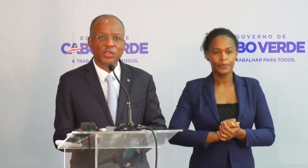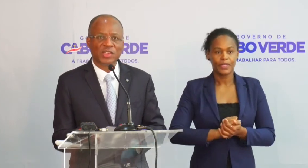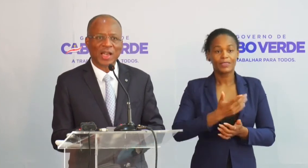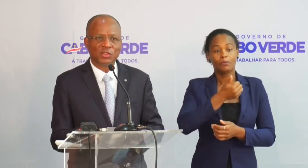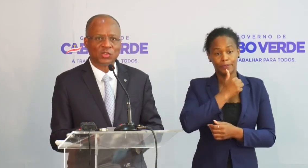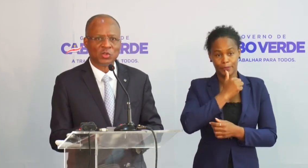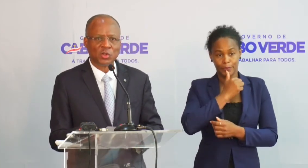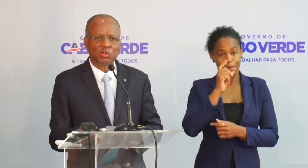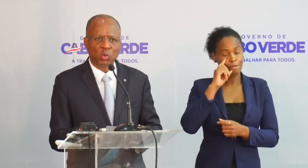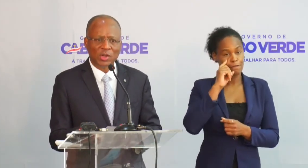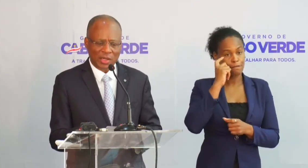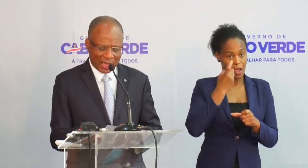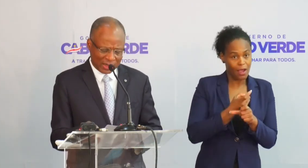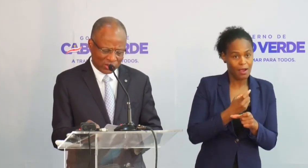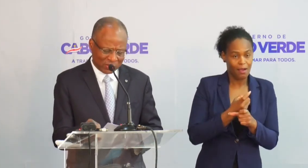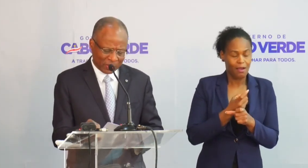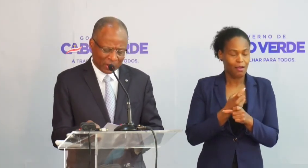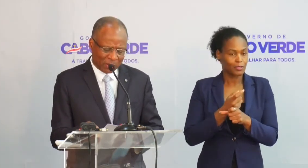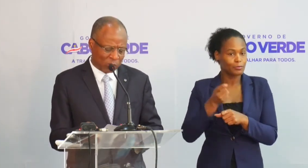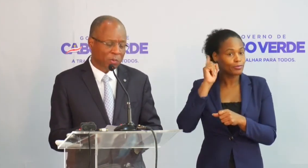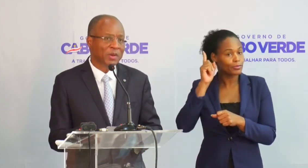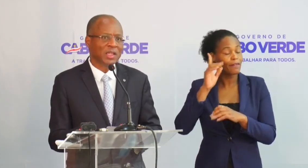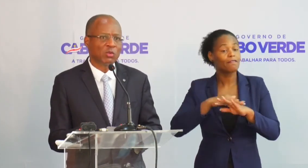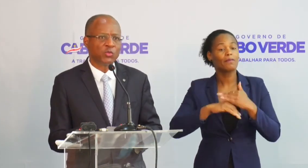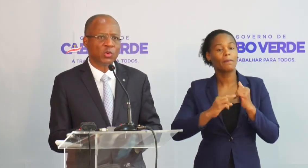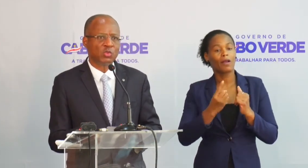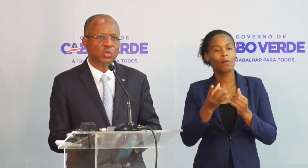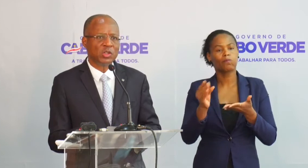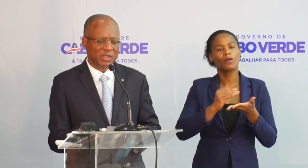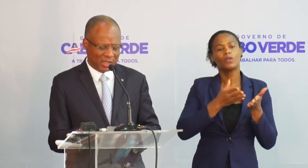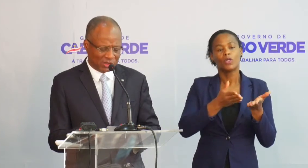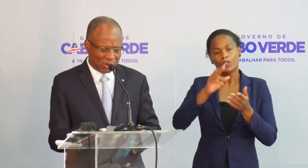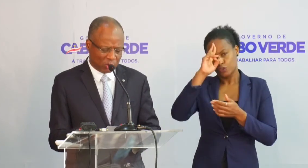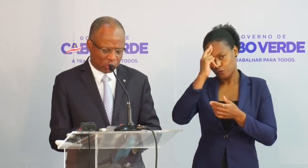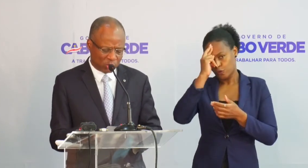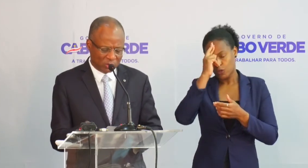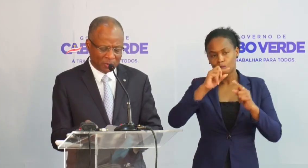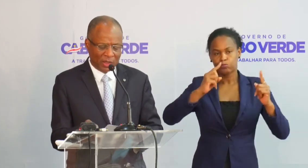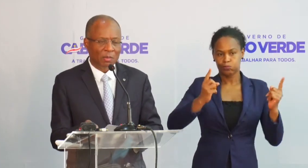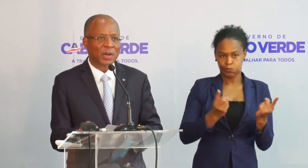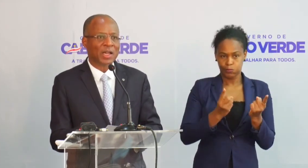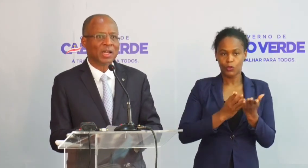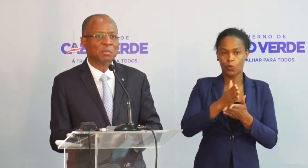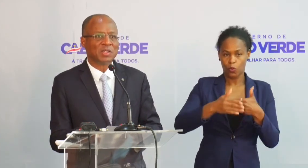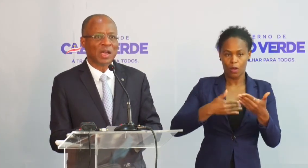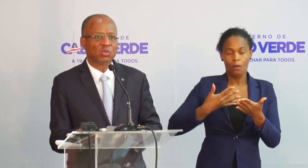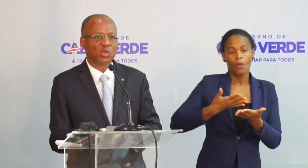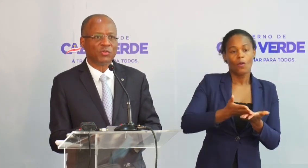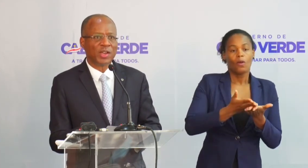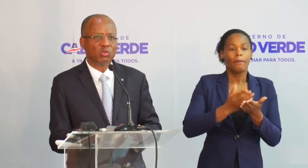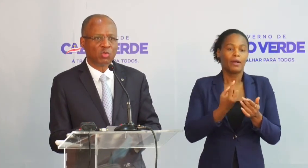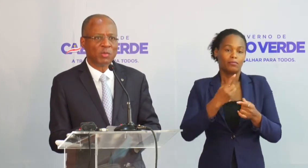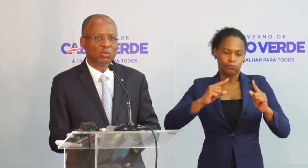medidas fiscais extraordinárias para complementar o esforço de mitigação em curso, para mitigar